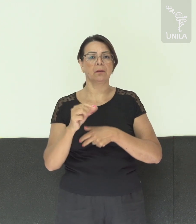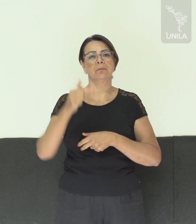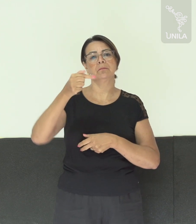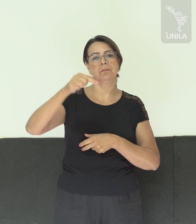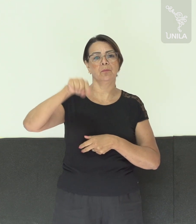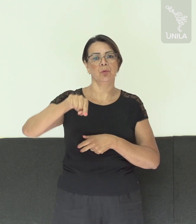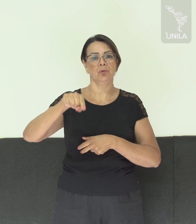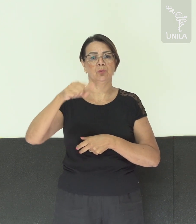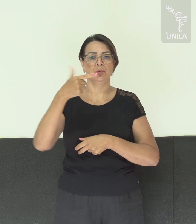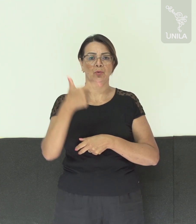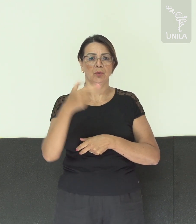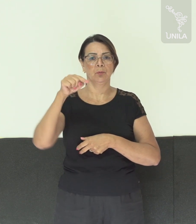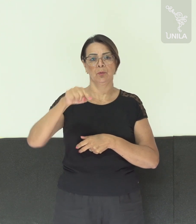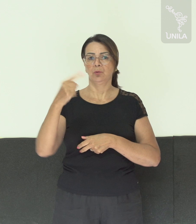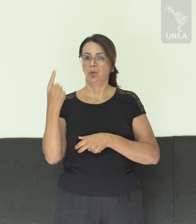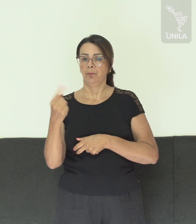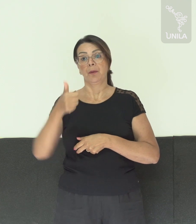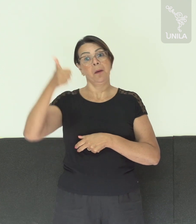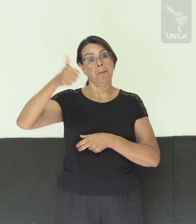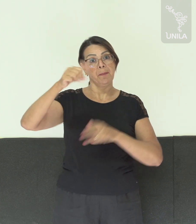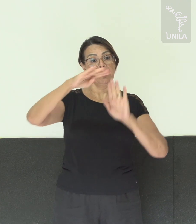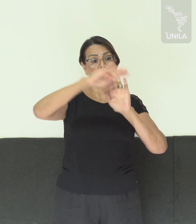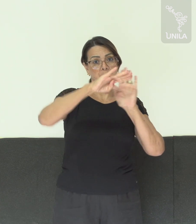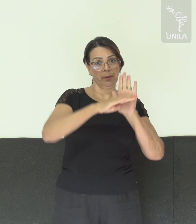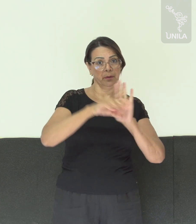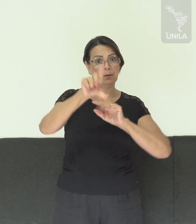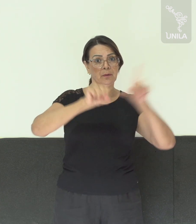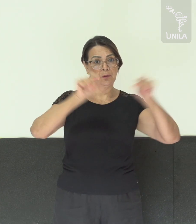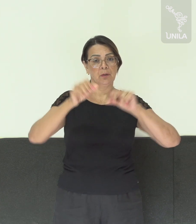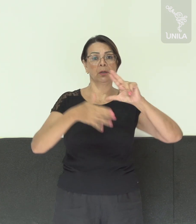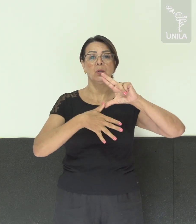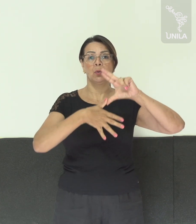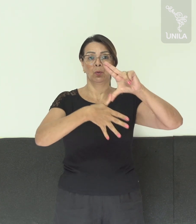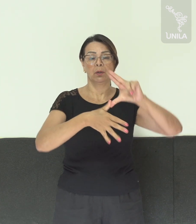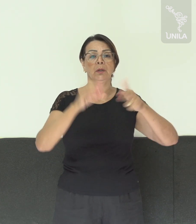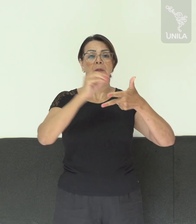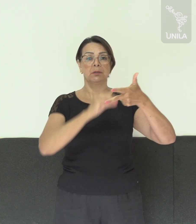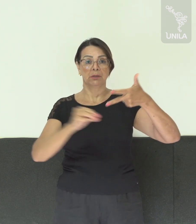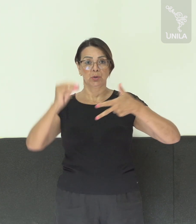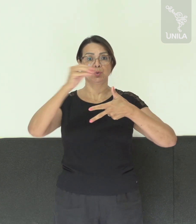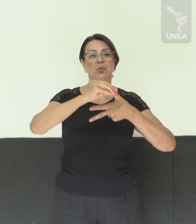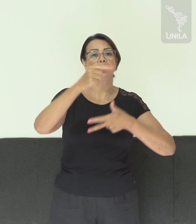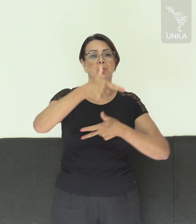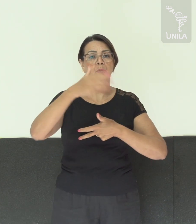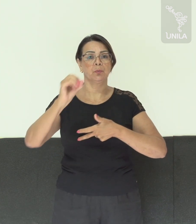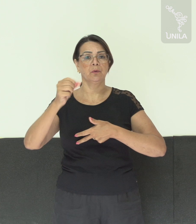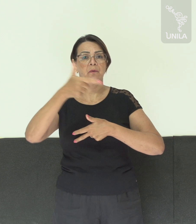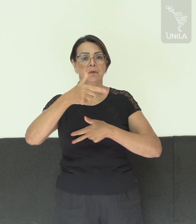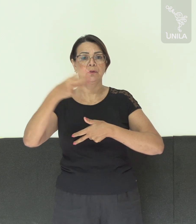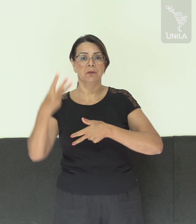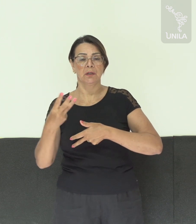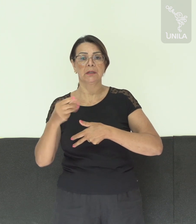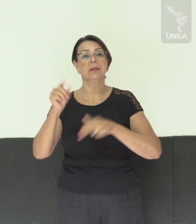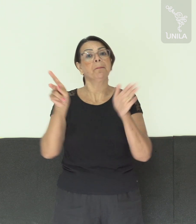7.2.1. A primeira etapa de seleção do processo seletivo UNILA-SISU 2023 será realizada através